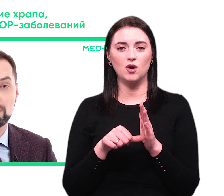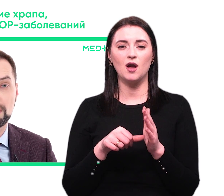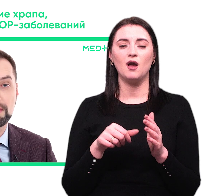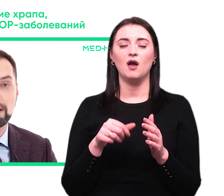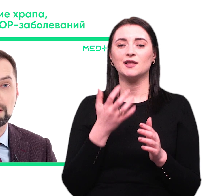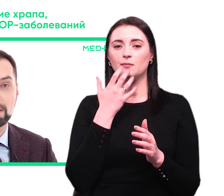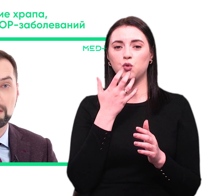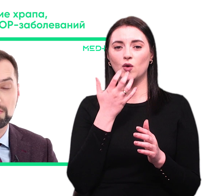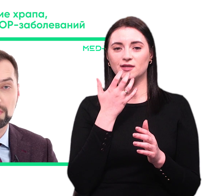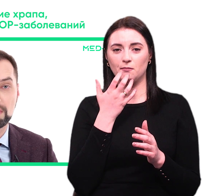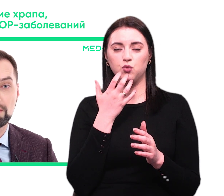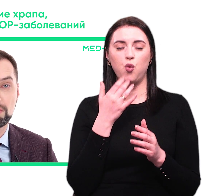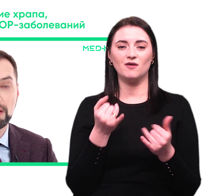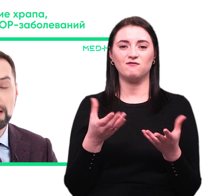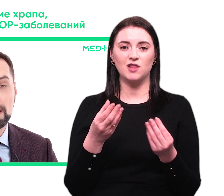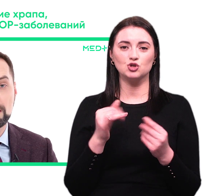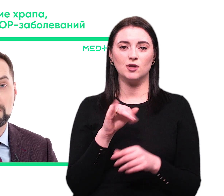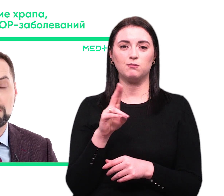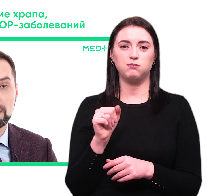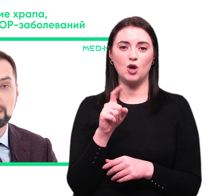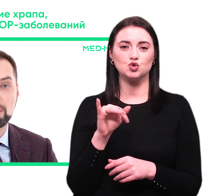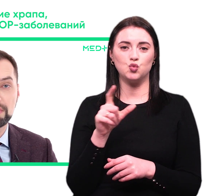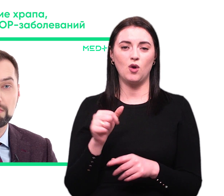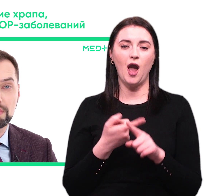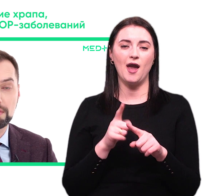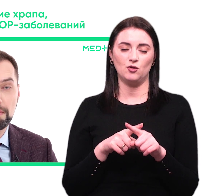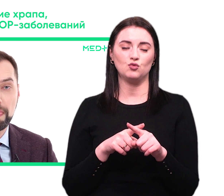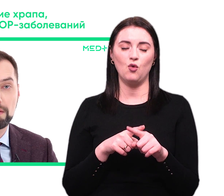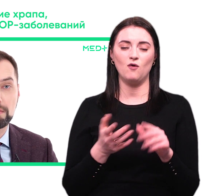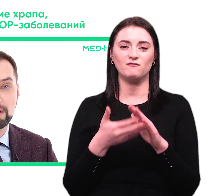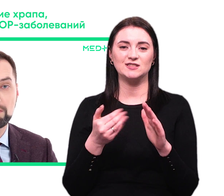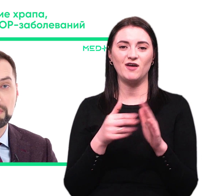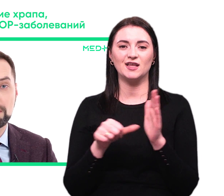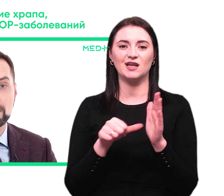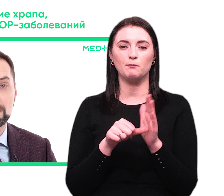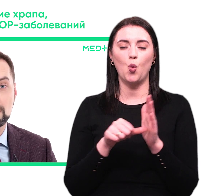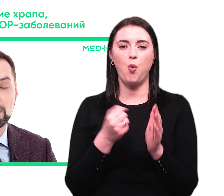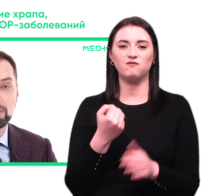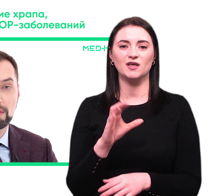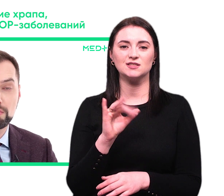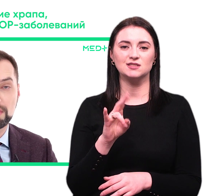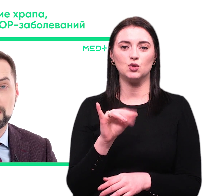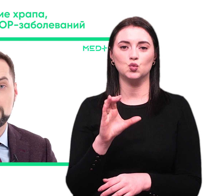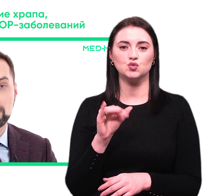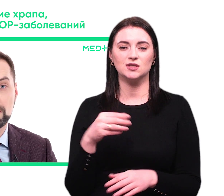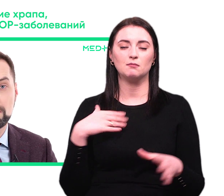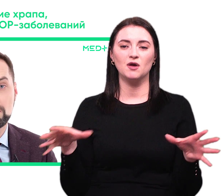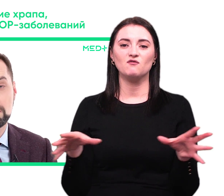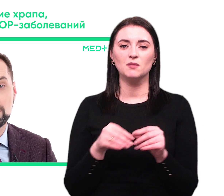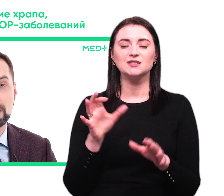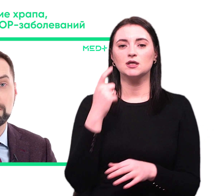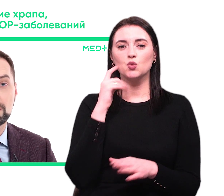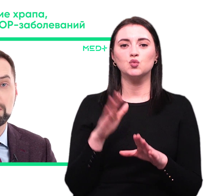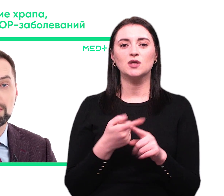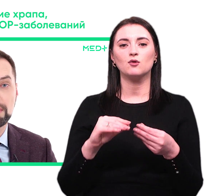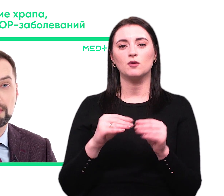влажно, и пазуха – это идеальная среда для роста этой флоры, и это вызывает грибковый синусит. Поэтому мы совместно со стоматологами устраняем эту проблему.